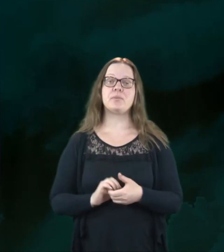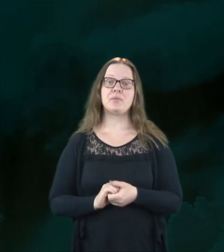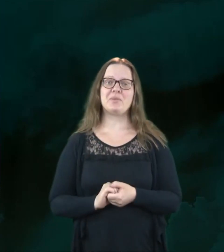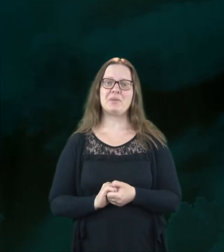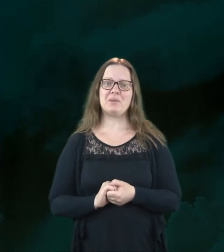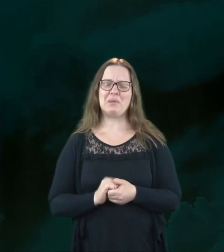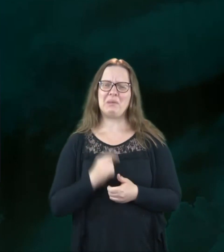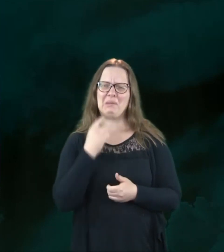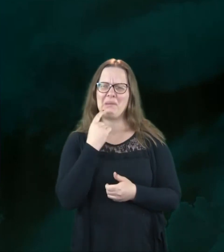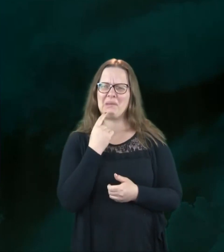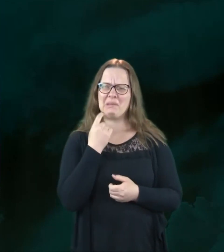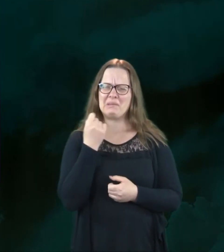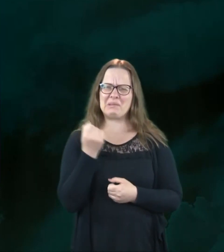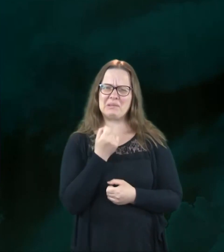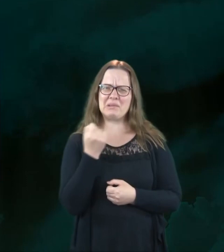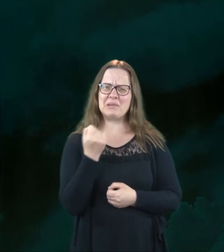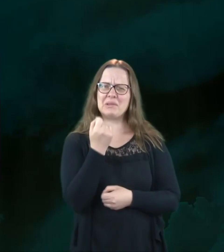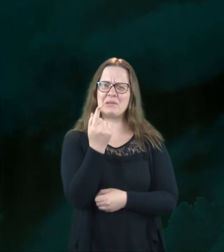estranha,